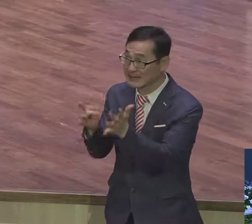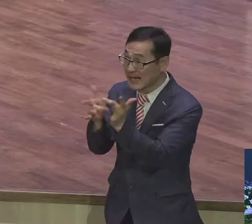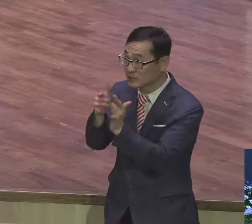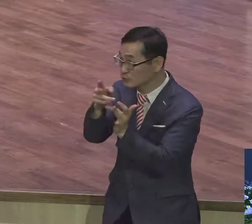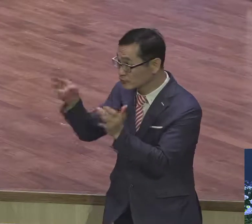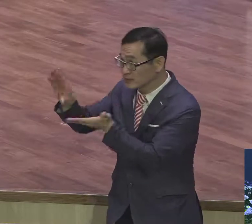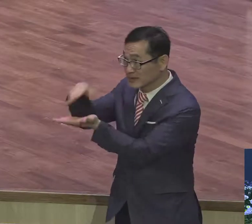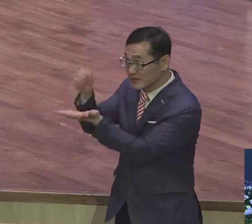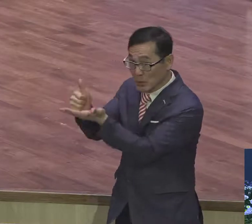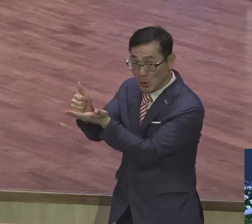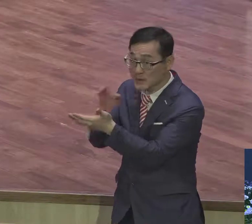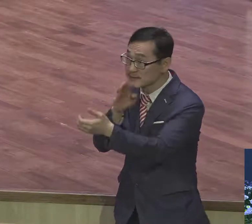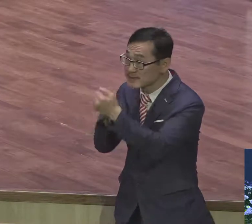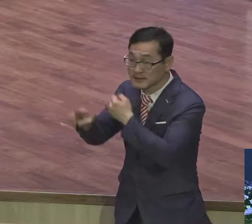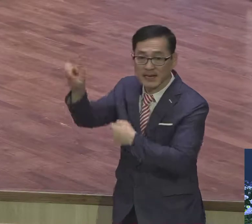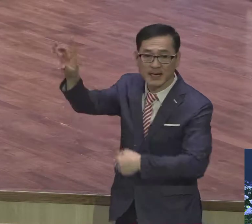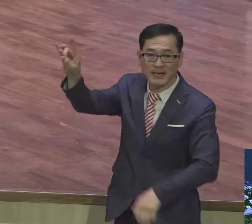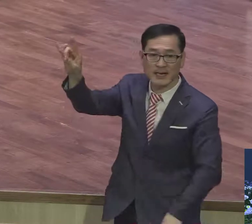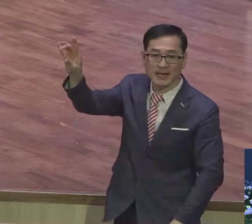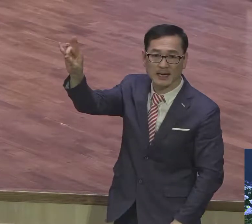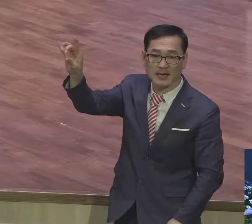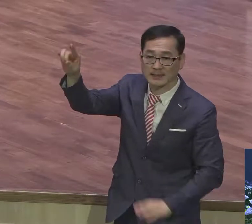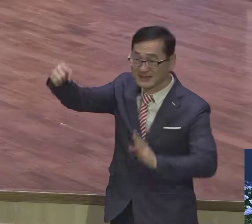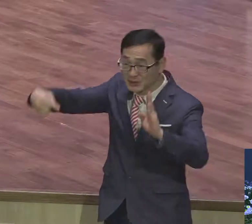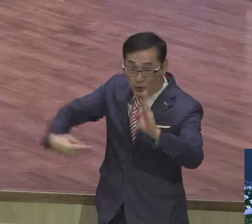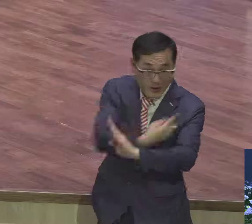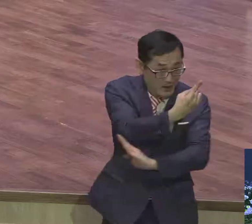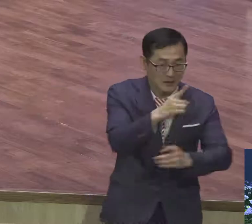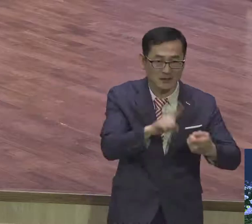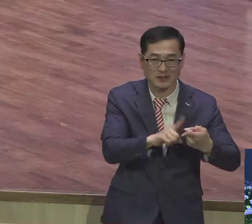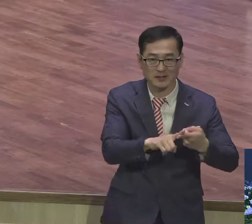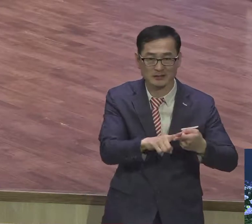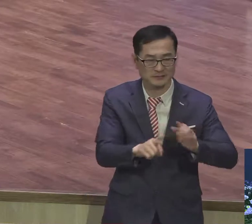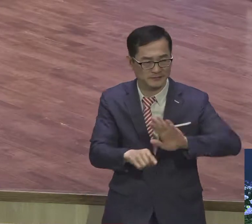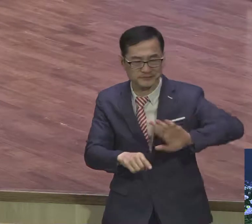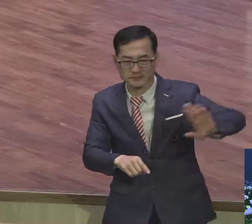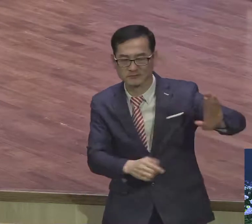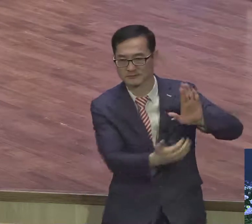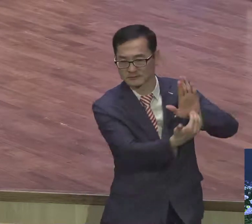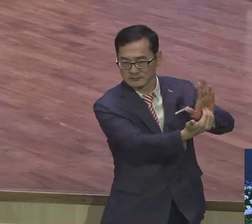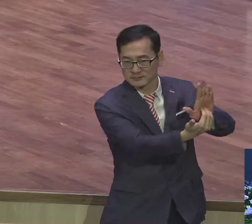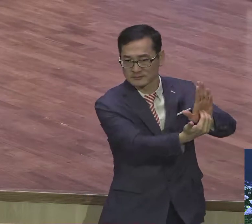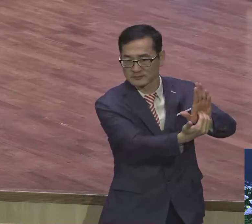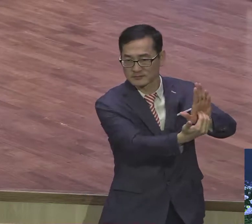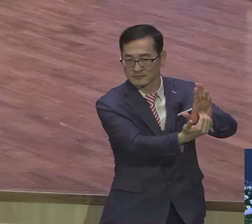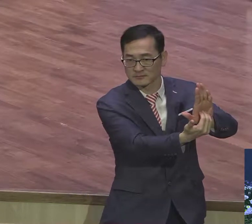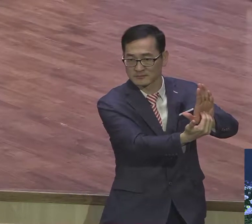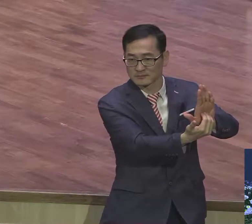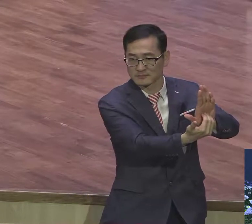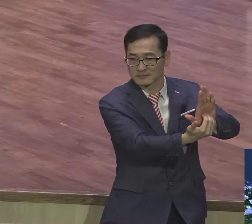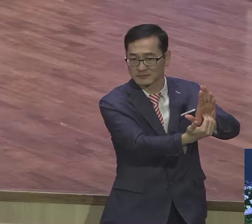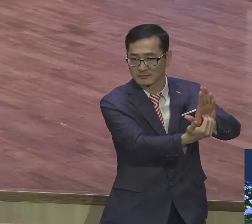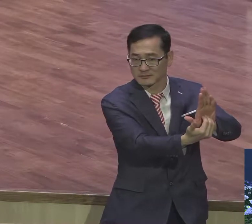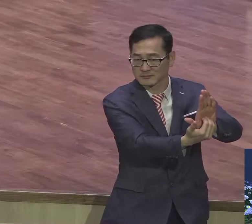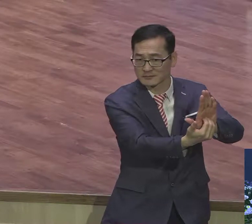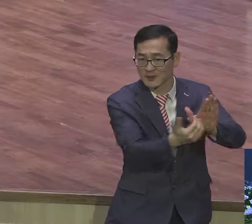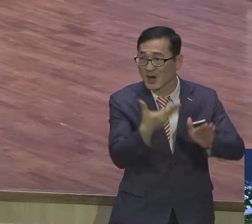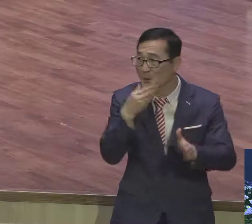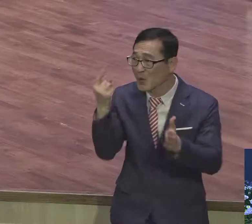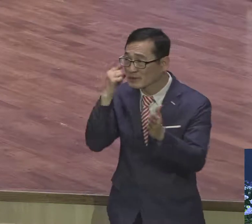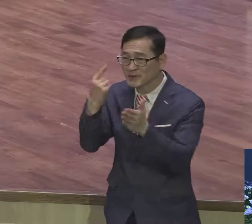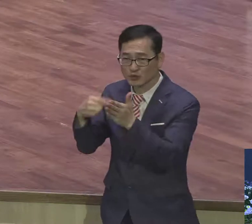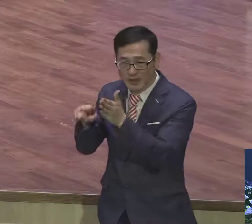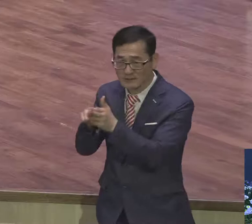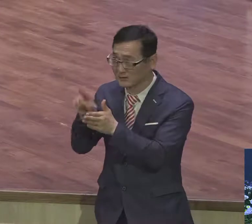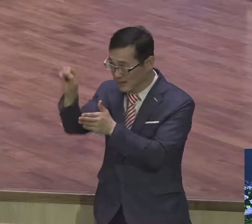영적 진리에 생명거려야 되지만 진리 아닌 것에 대해서는 복음에 유익이 되고 신앙에 유익을 해서 그걸 선택하면